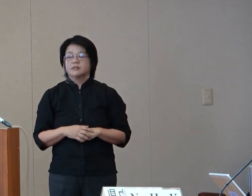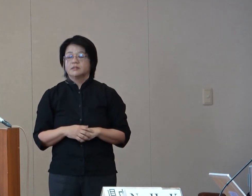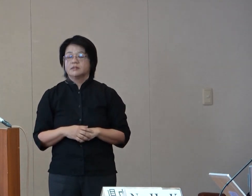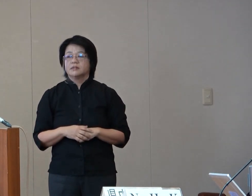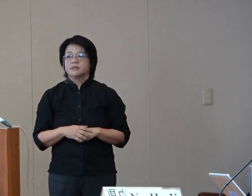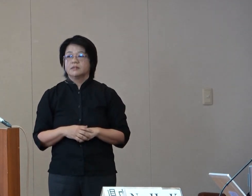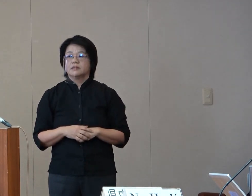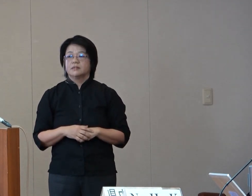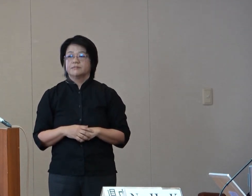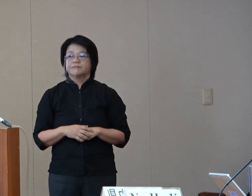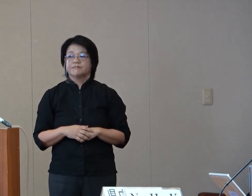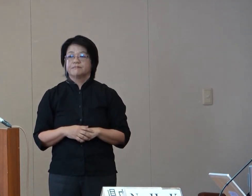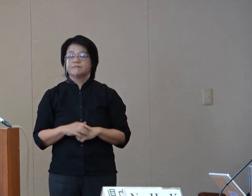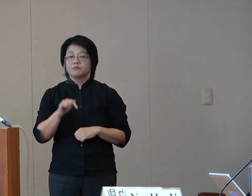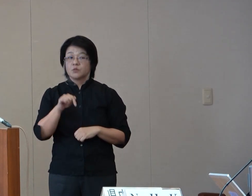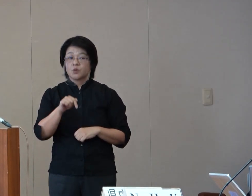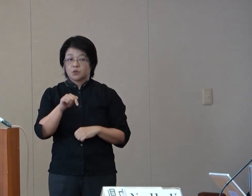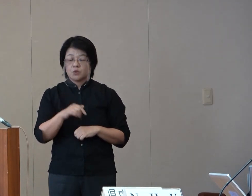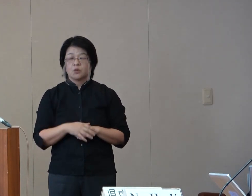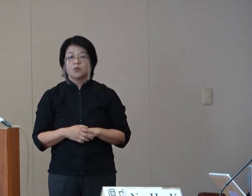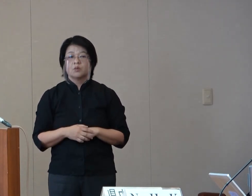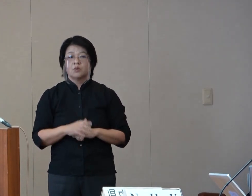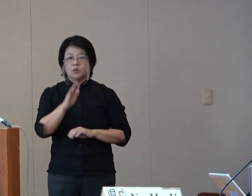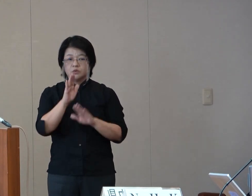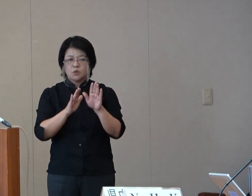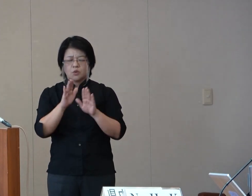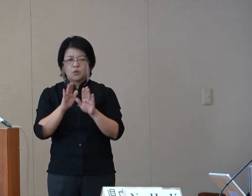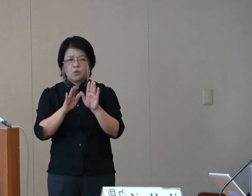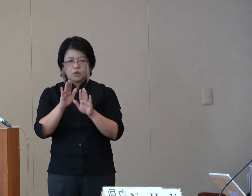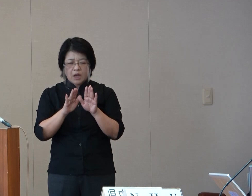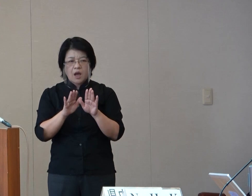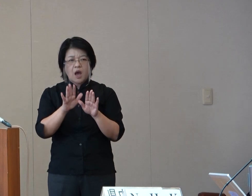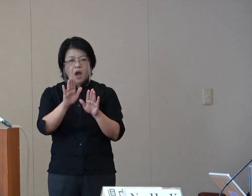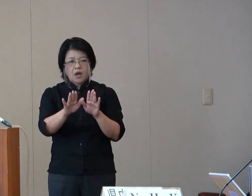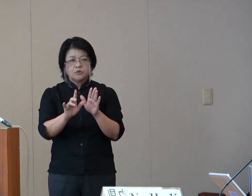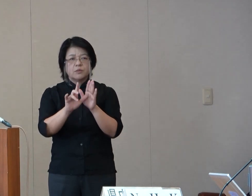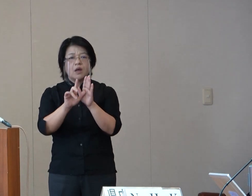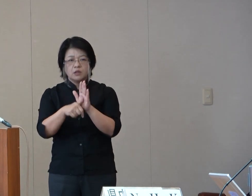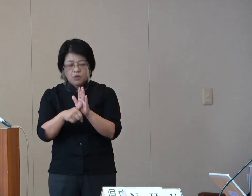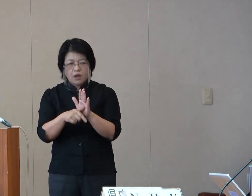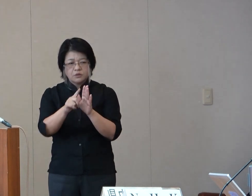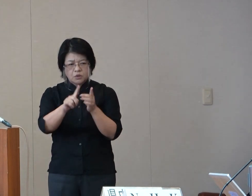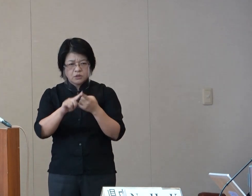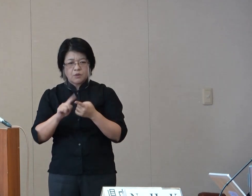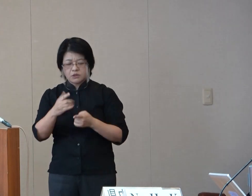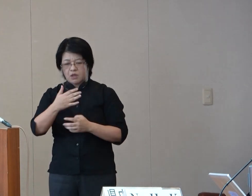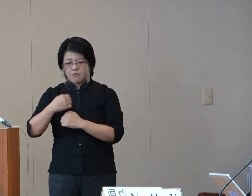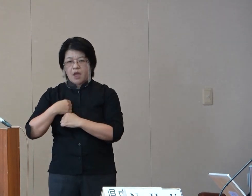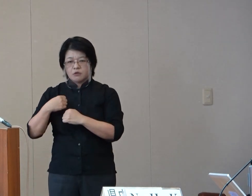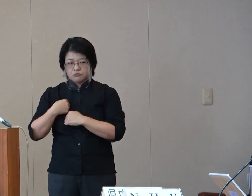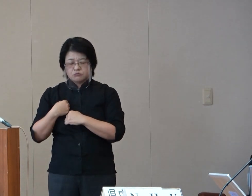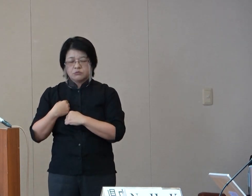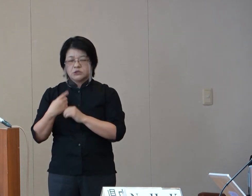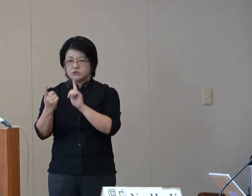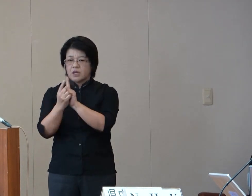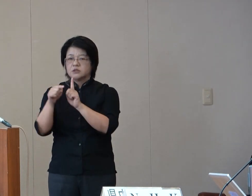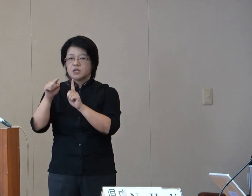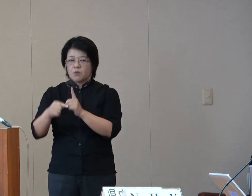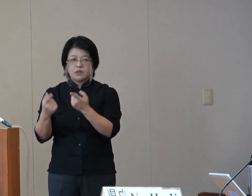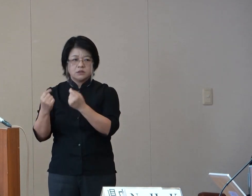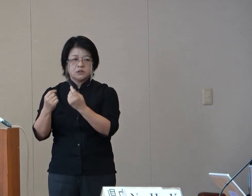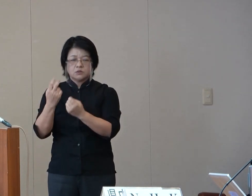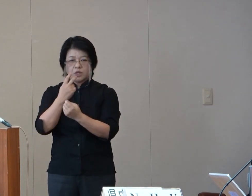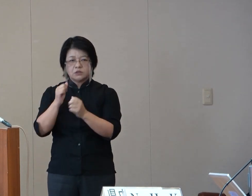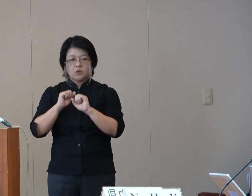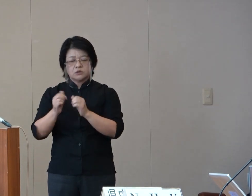まあそのようなバカ状況になるとすれば当然米軍に対しては兵長の検査などもしっかり